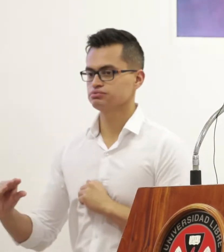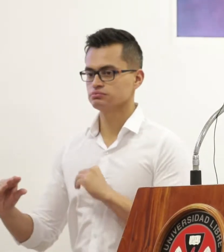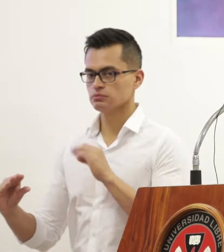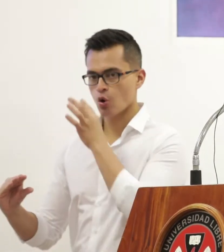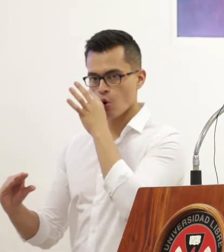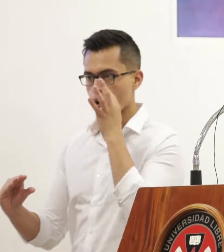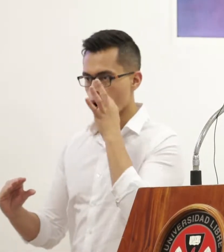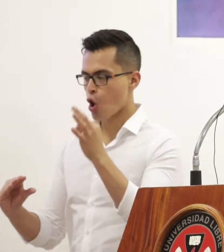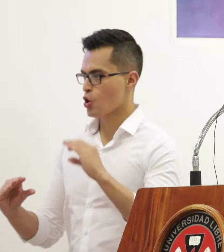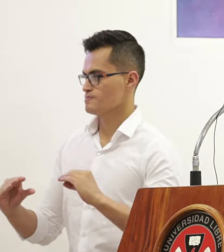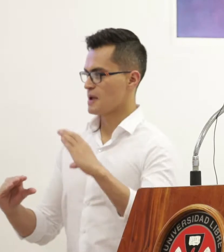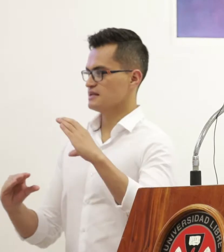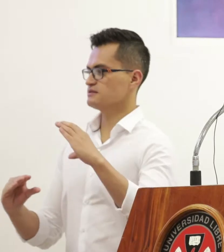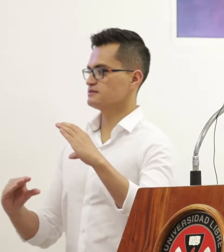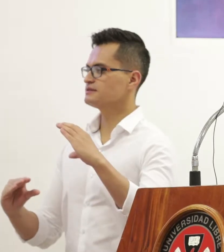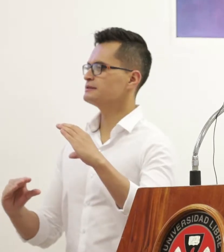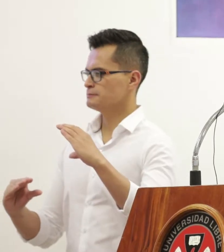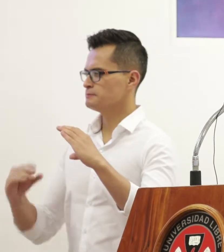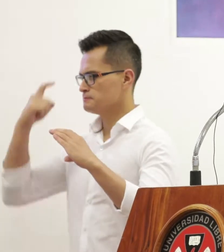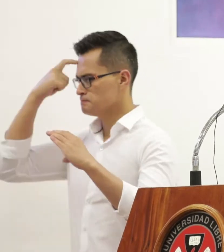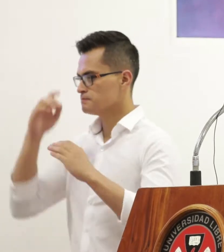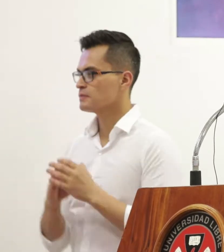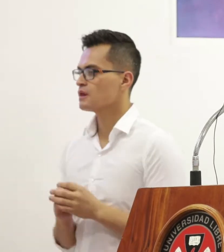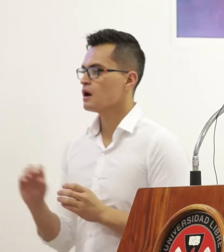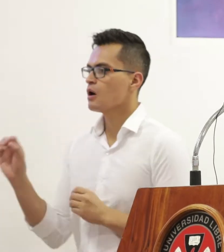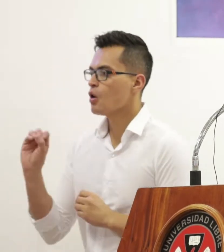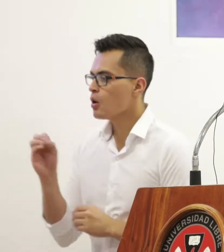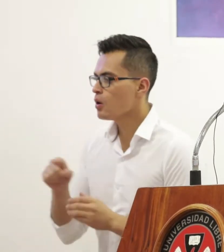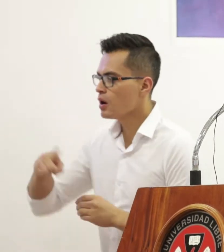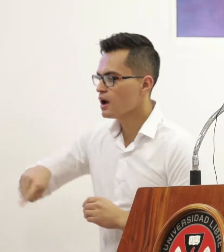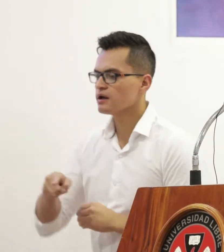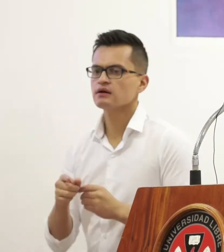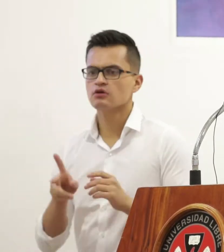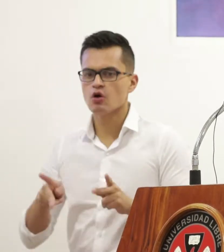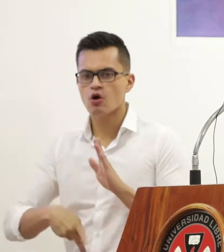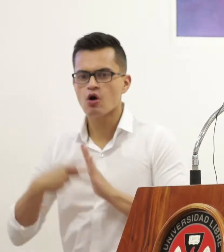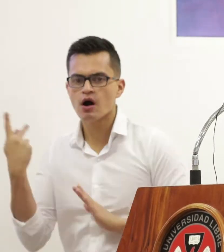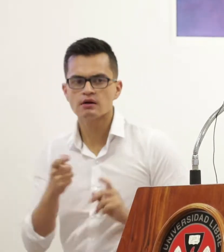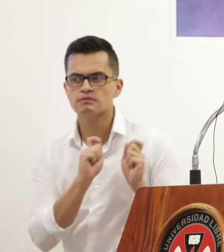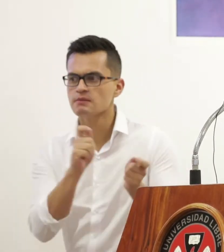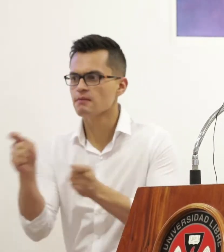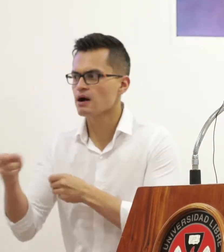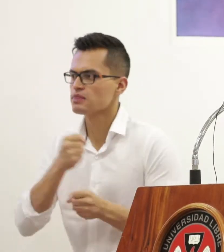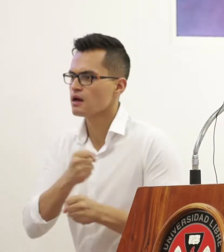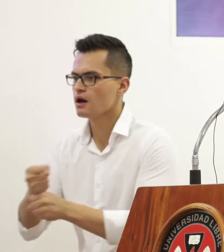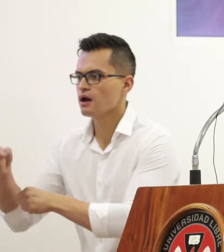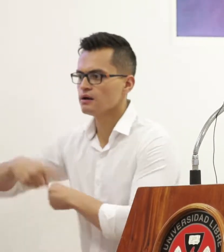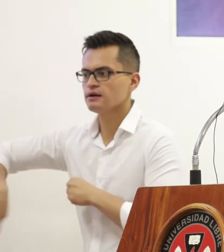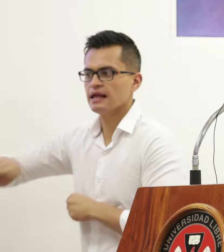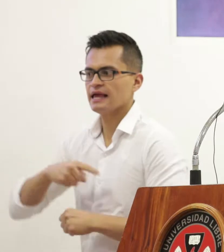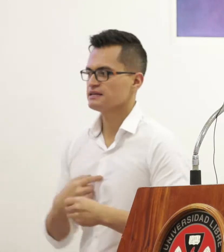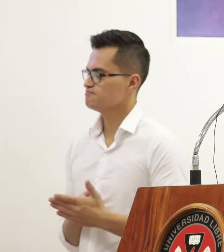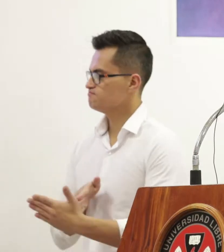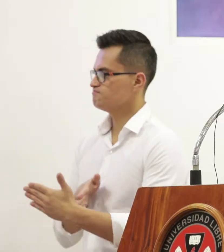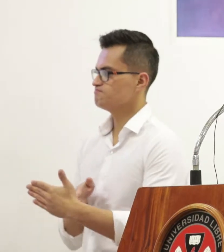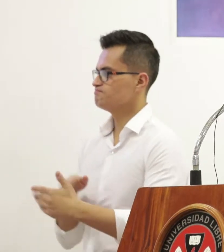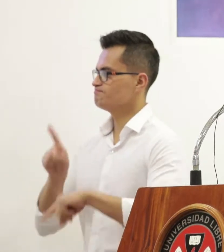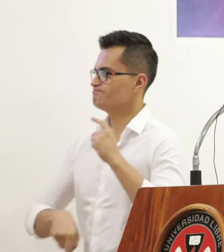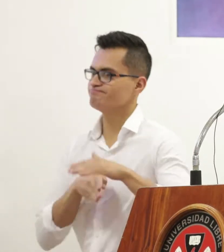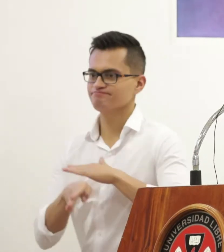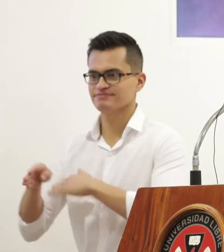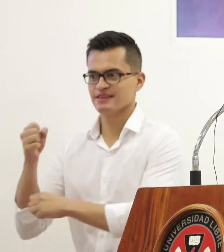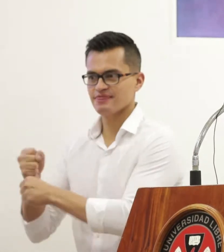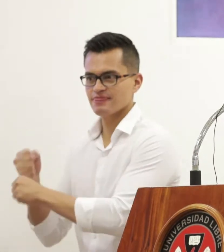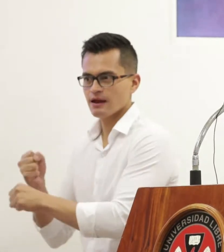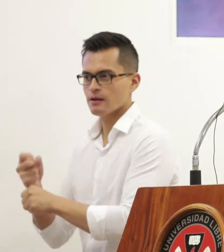hombres, como el desempleo las golpea en un porcentaje de 30% más alto que en el caso de